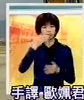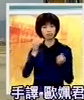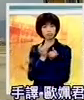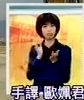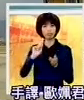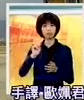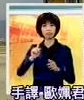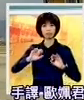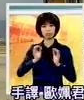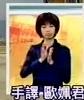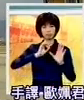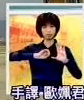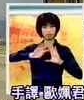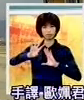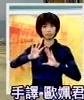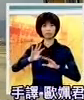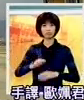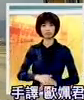我们将随时为您掌握。